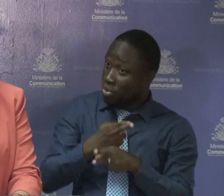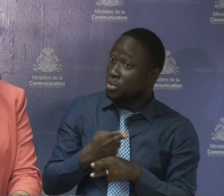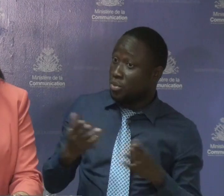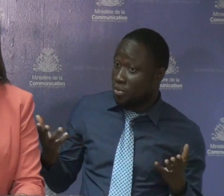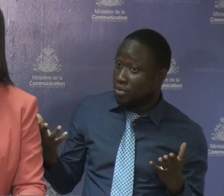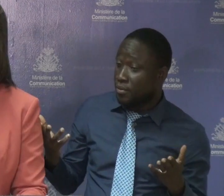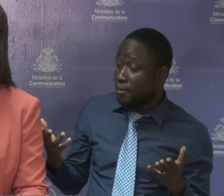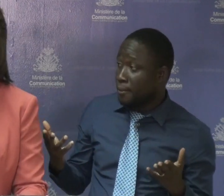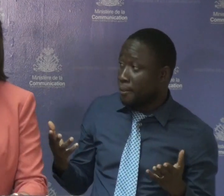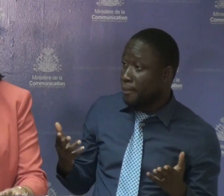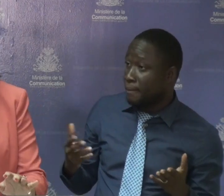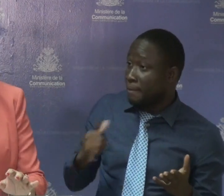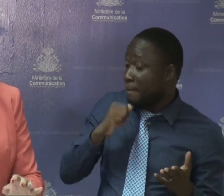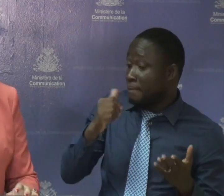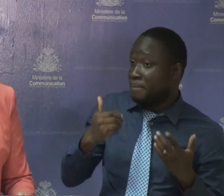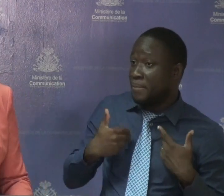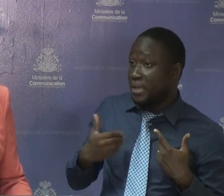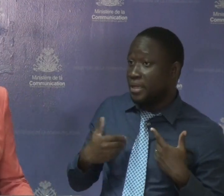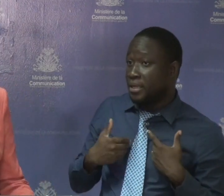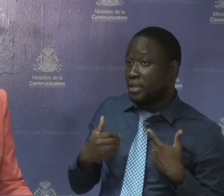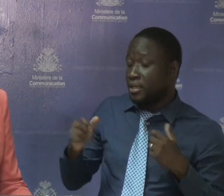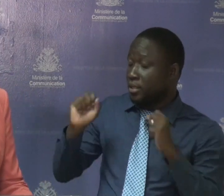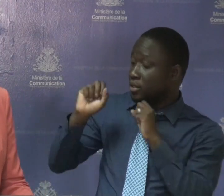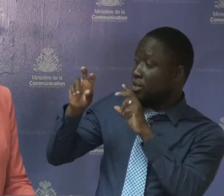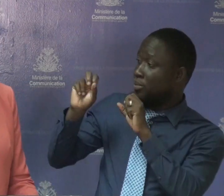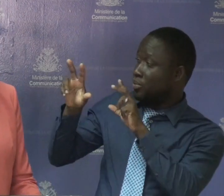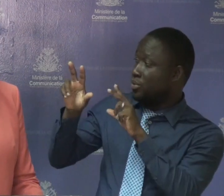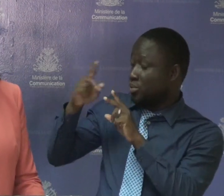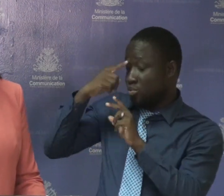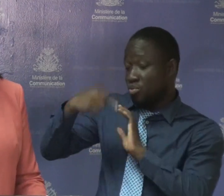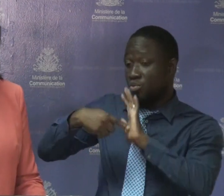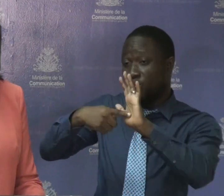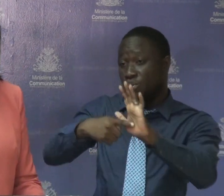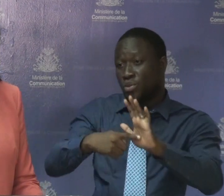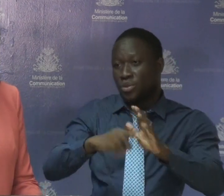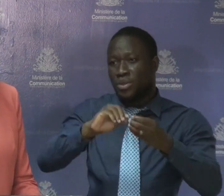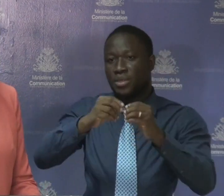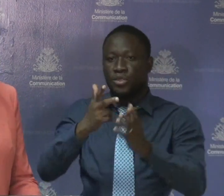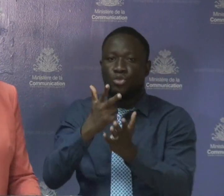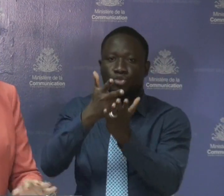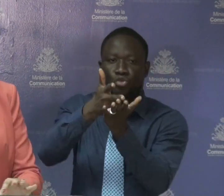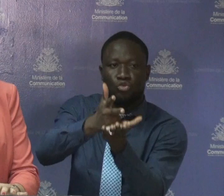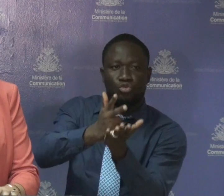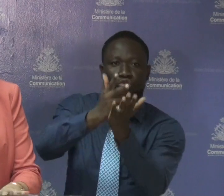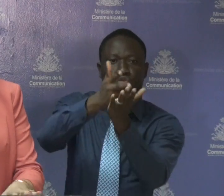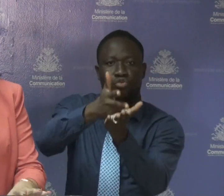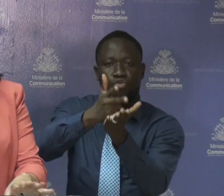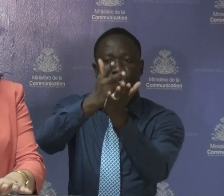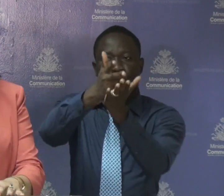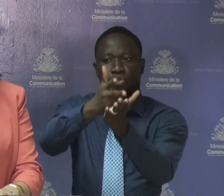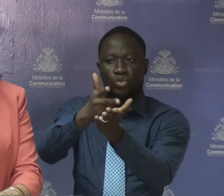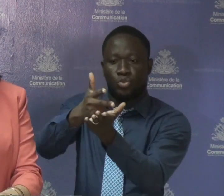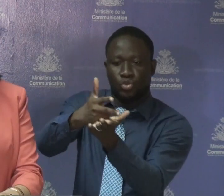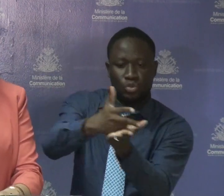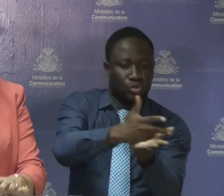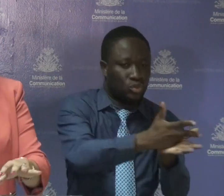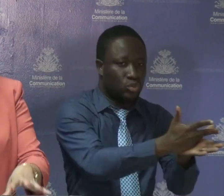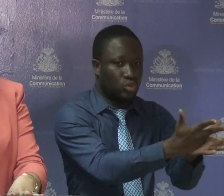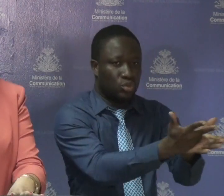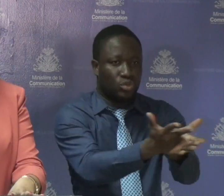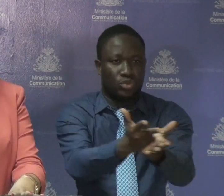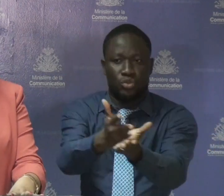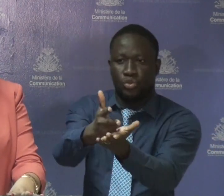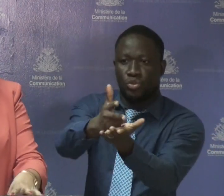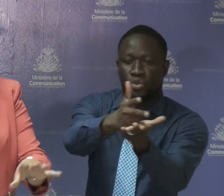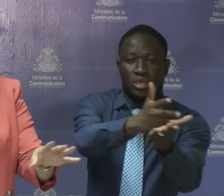gardé, malheureusement, que nous n'avons pas gagné des projections. Côté nous avons montré nous, qui quantité de bateaux de croisière qui a passé dans la rade de Port-au-Prince, dans la